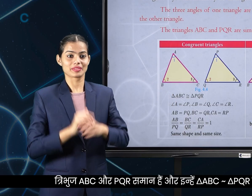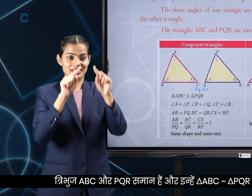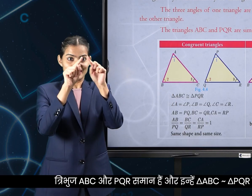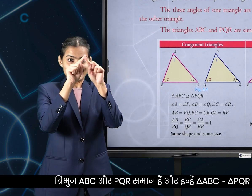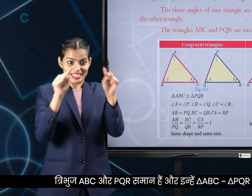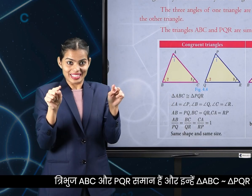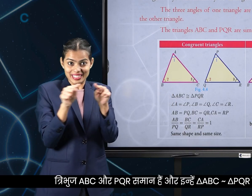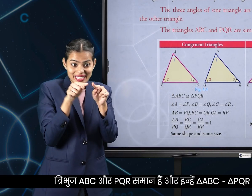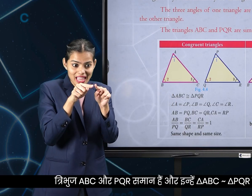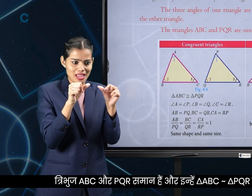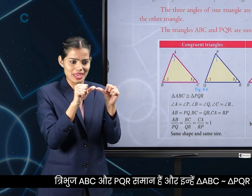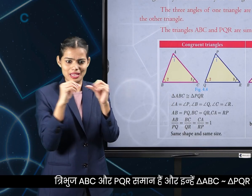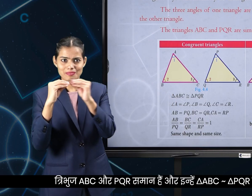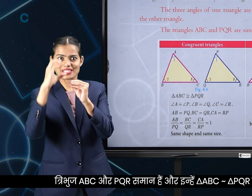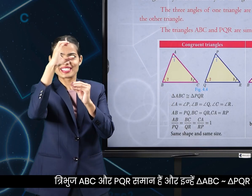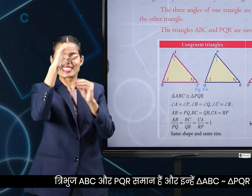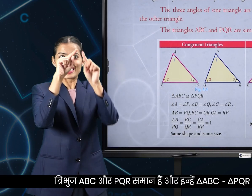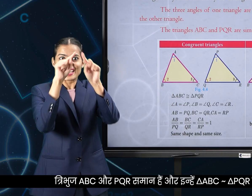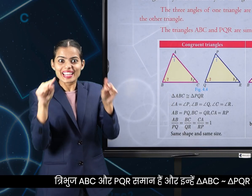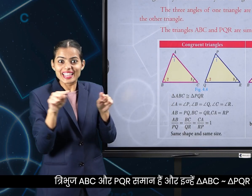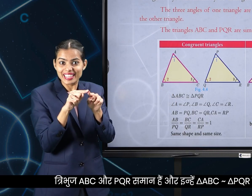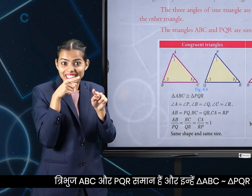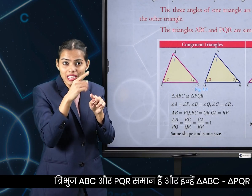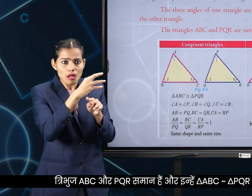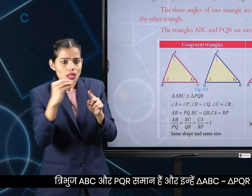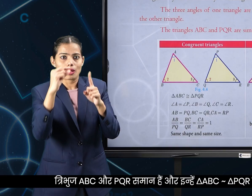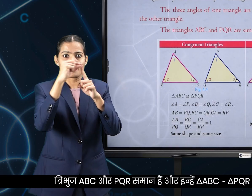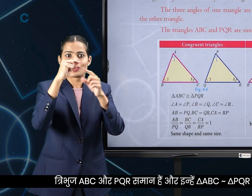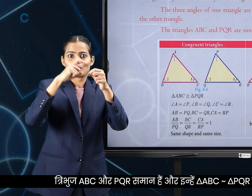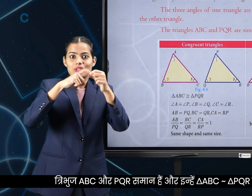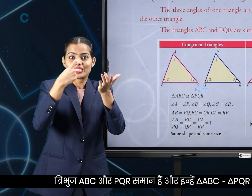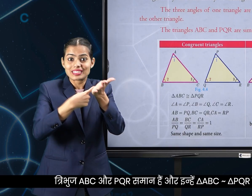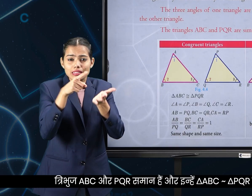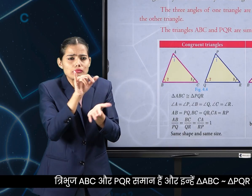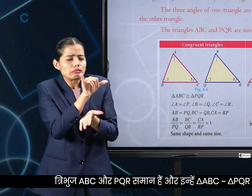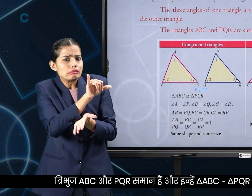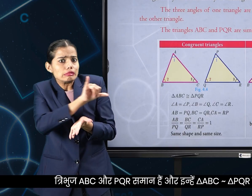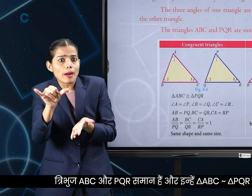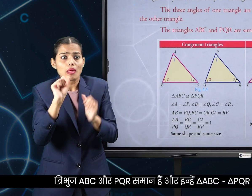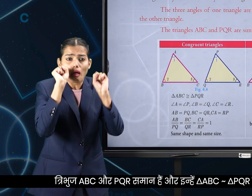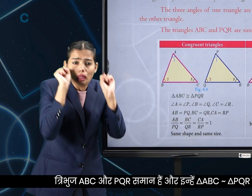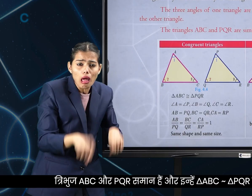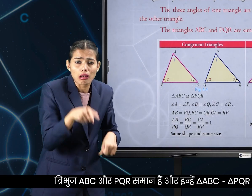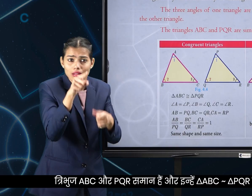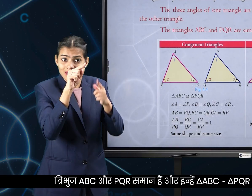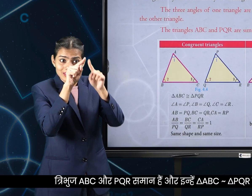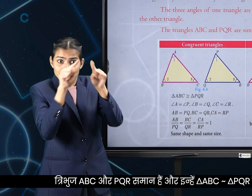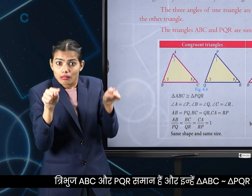त्रिभुज एबीसी और पी क्यू आर समान है और इन्हें त्रिभुज एबीसी सिमिलर टू त्रिभुज पी क्यू